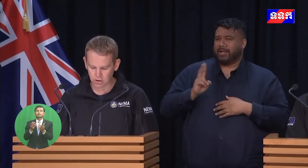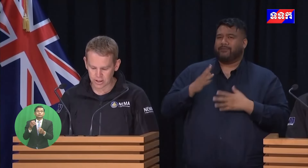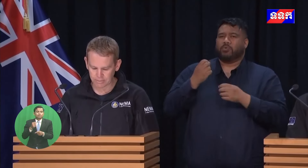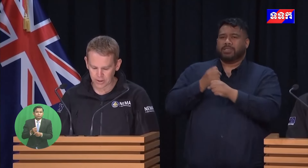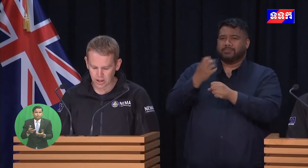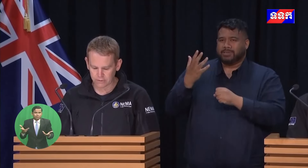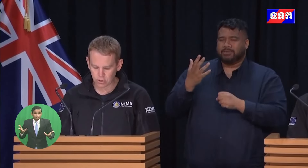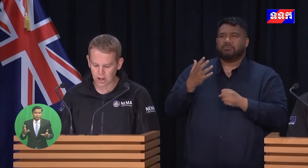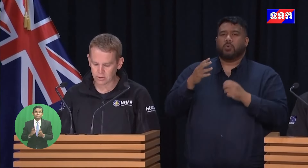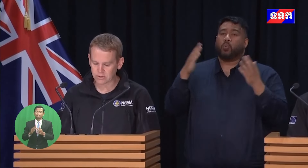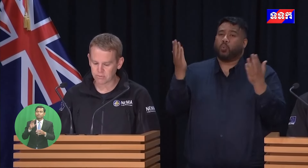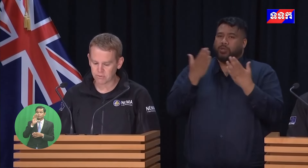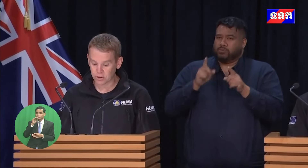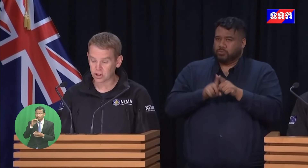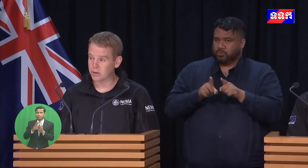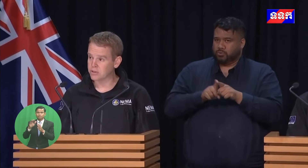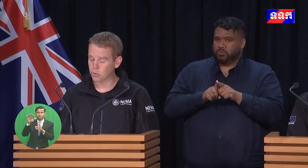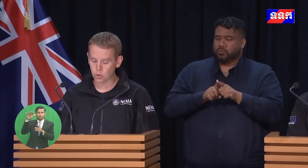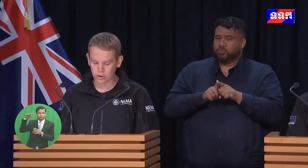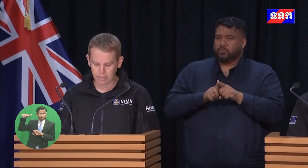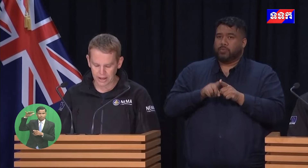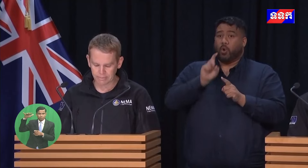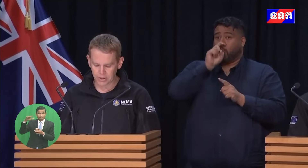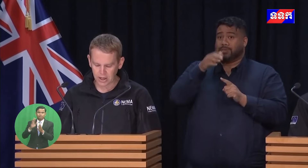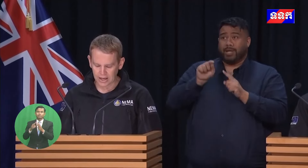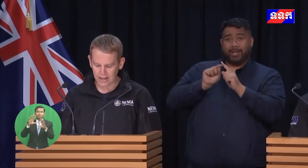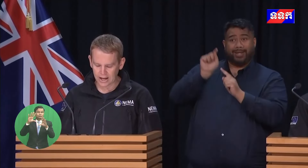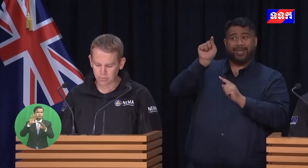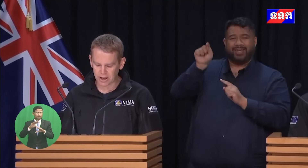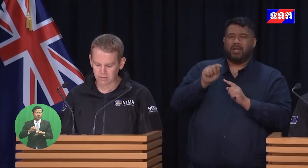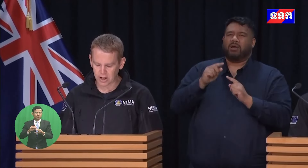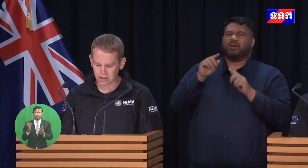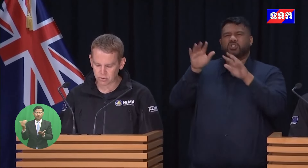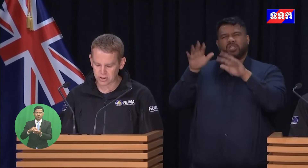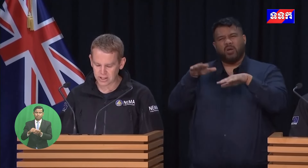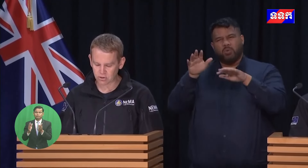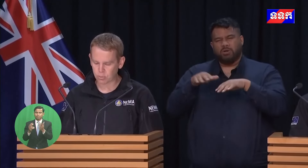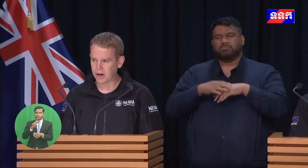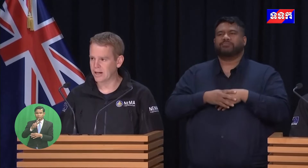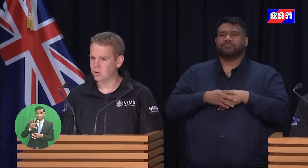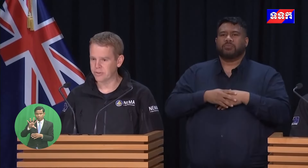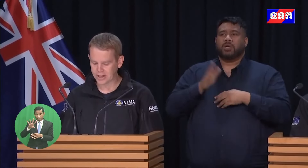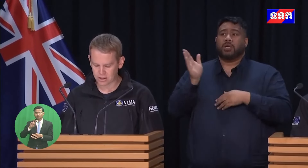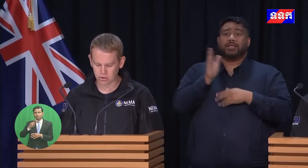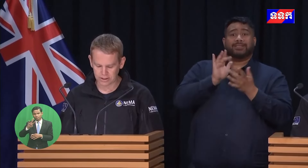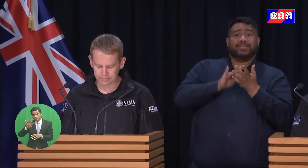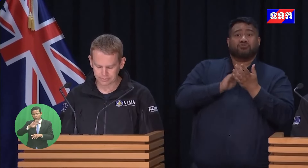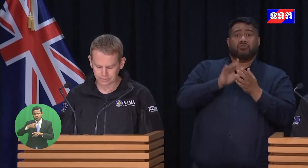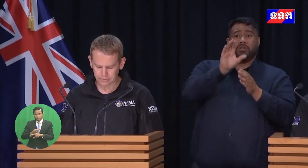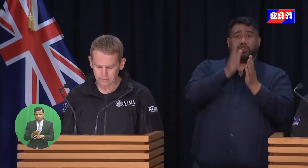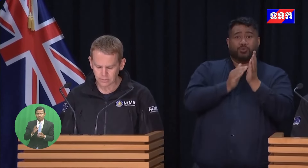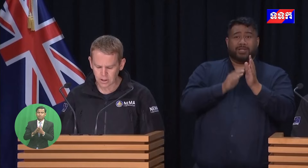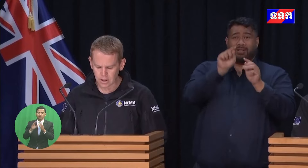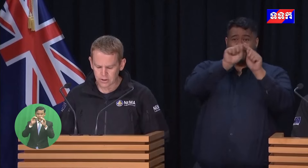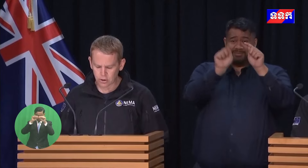ក៏លោកបាននិយាយថាអាកាសធាតុអាចនឹងធូរស្បើយឡើងវិញនៅក្នុងរយៈពេលត្រឹមតែ24ម៉ោងប៉ុណ្ណោះប្រព័ន្ធផ្សព្វផ្សាយនៅក្នុ